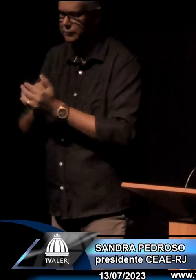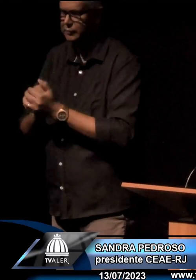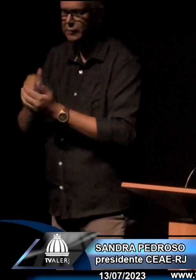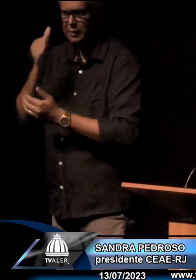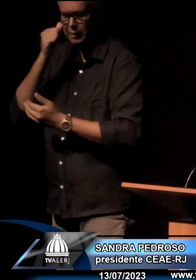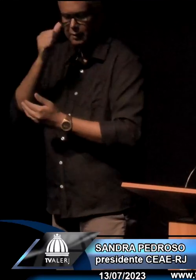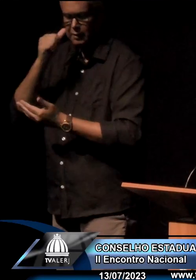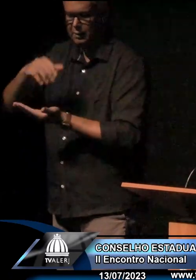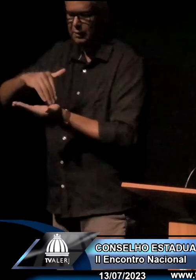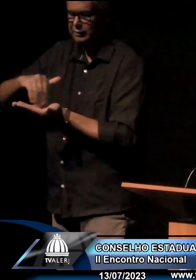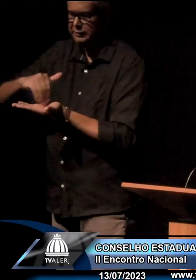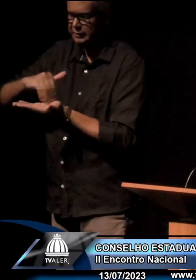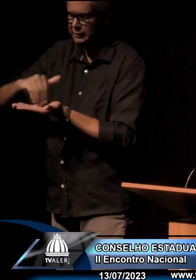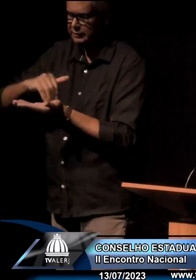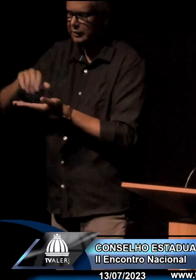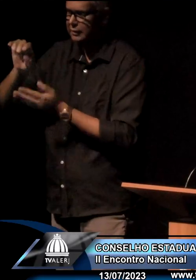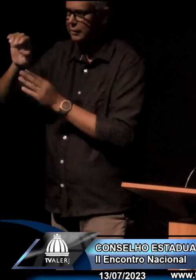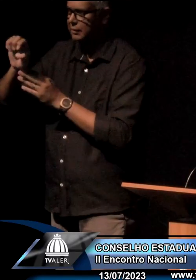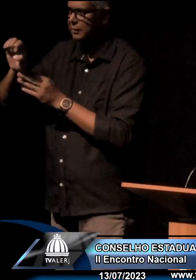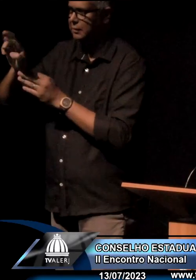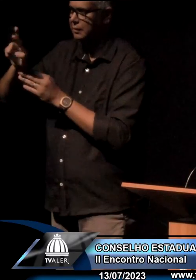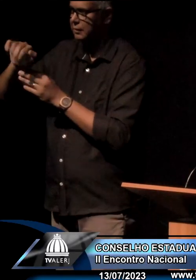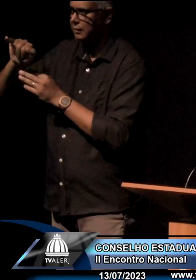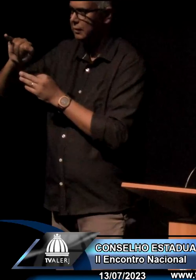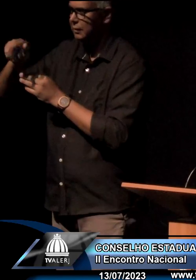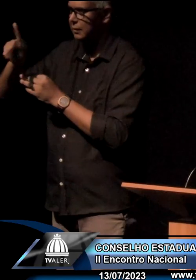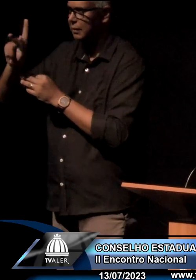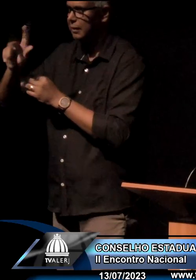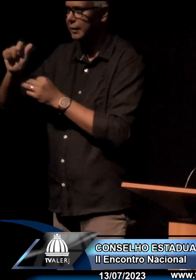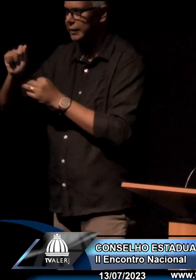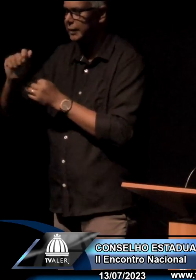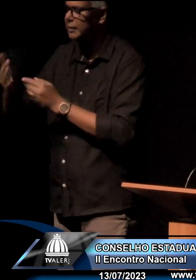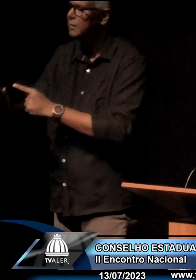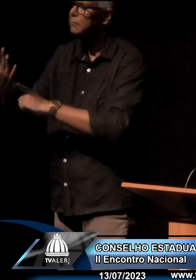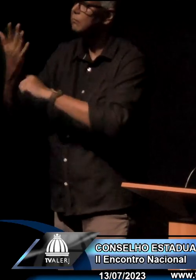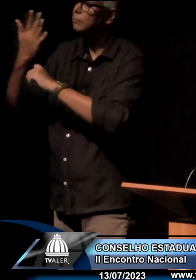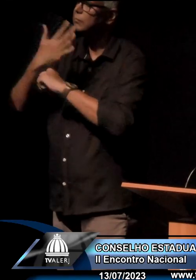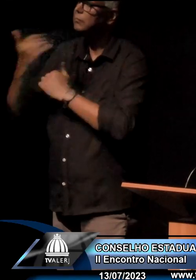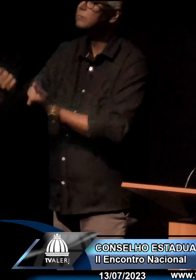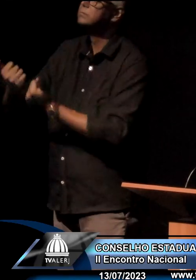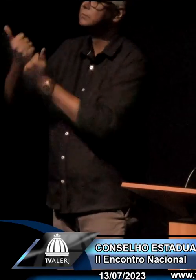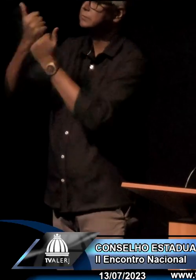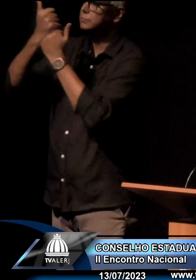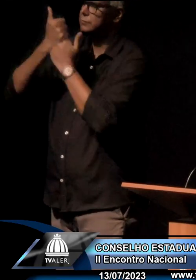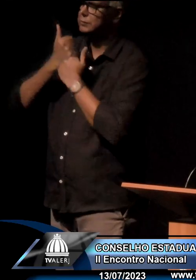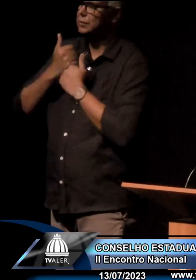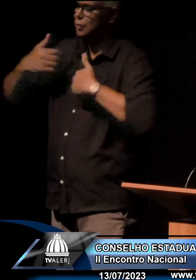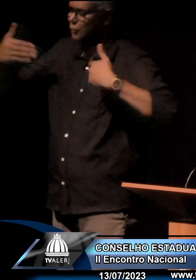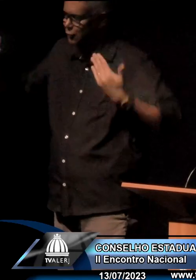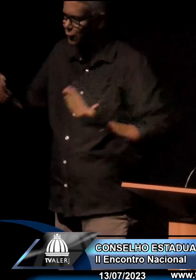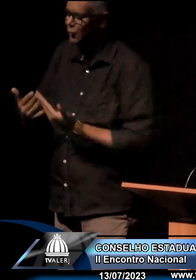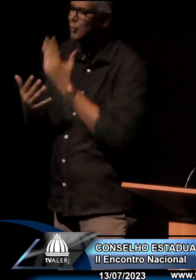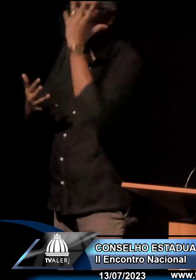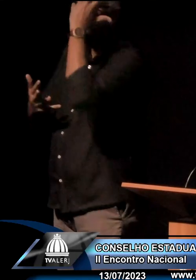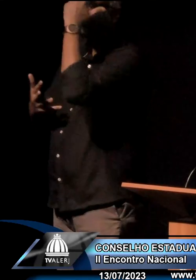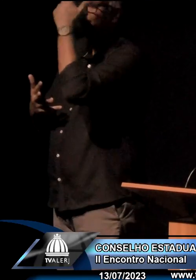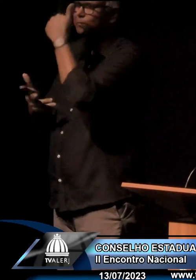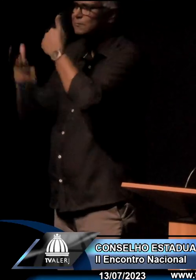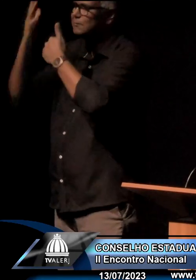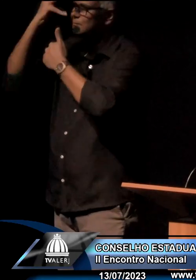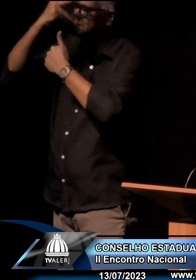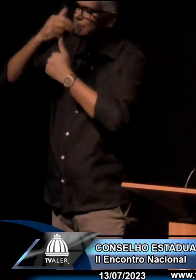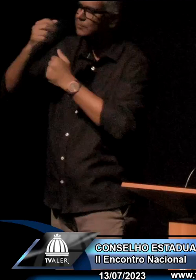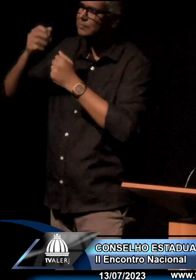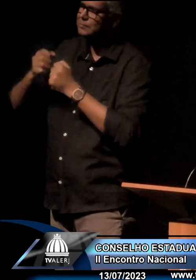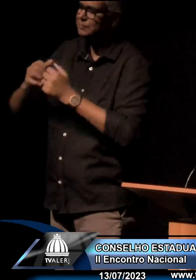incansável atender o nosso pleiton Obrigada teremos hoje um lindo evento para discutir muito